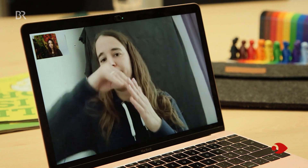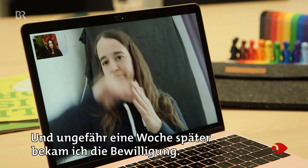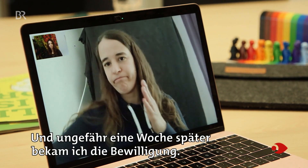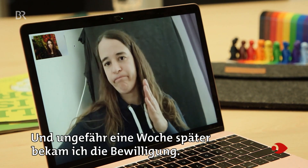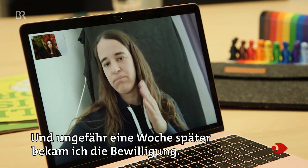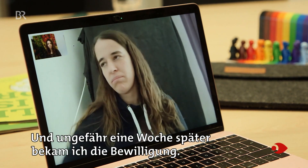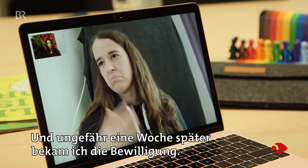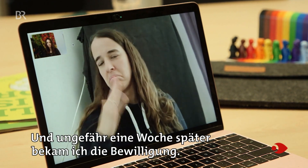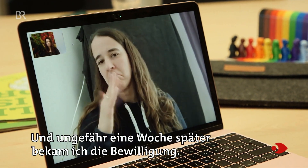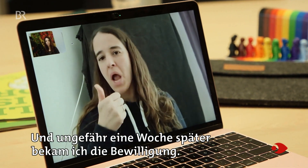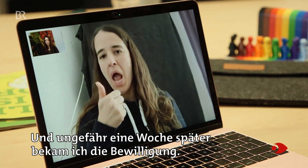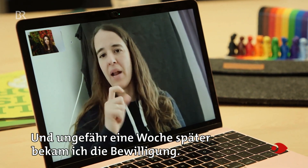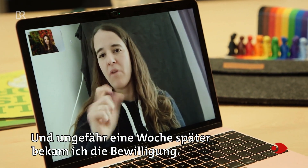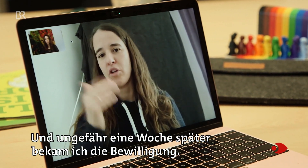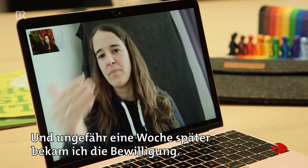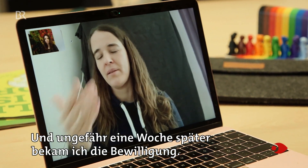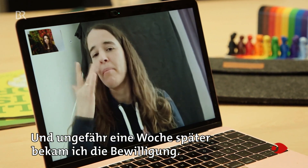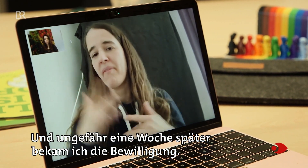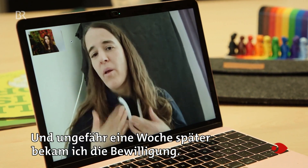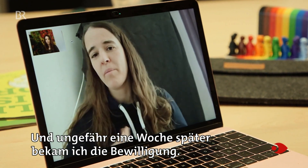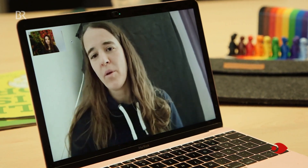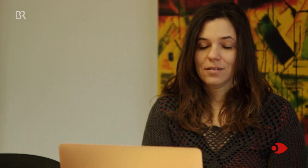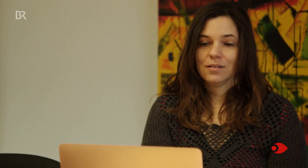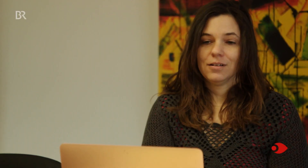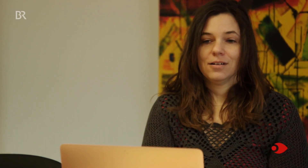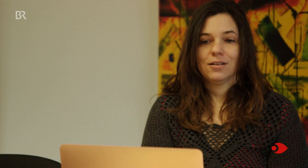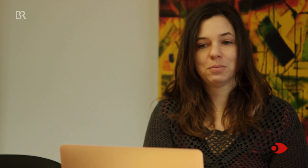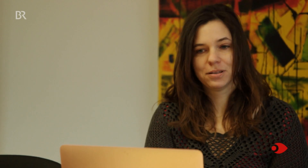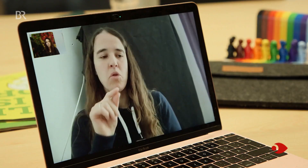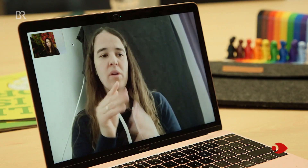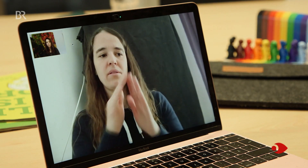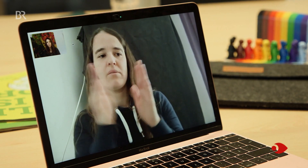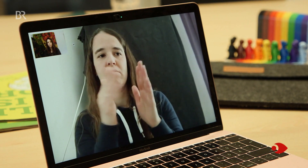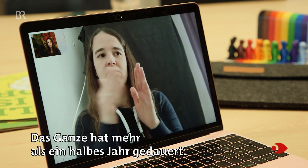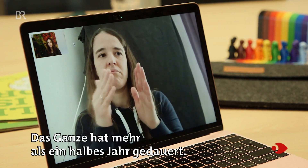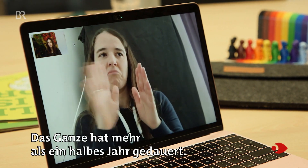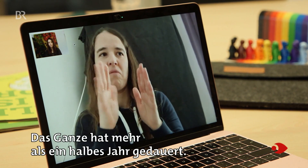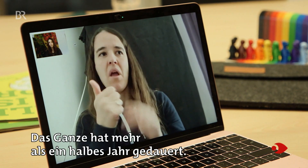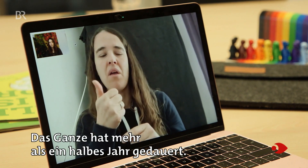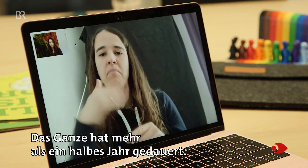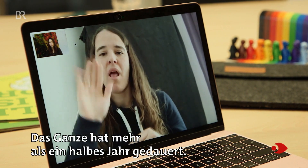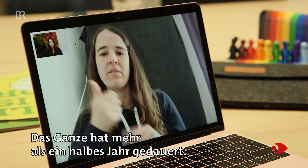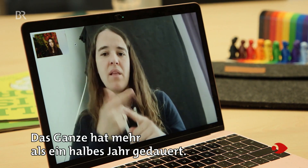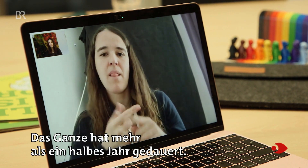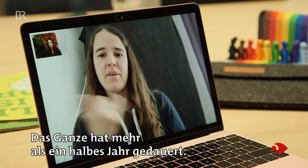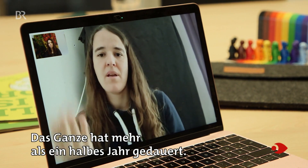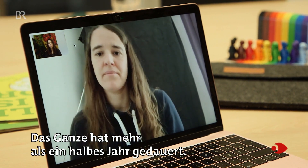Und ungefähr eine Woche später bekam ich die Bewilligung. Das Ganze hat mehr als ein halbes Jahr